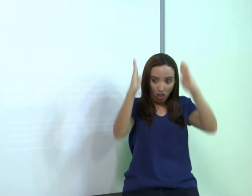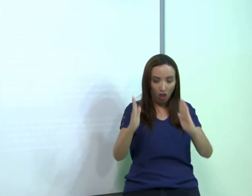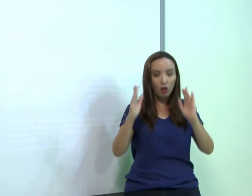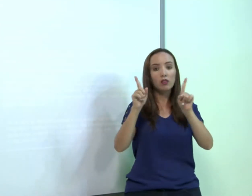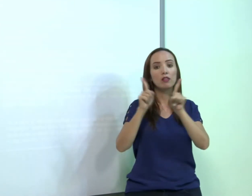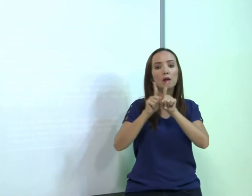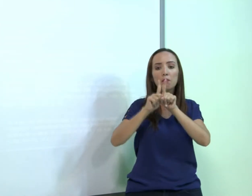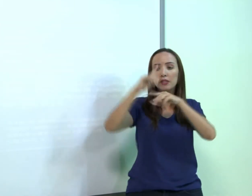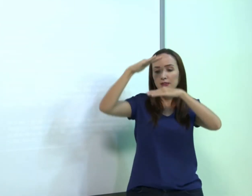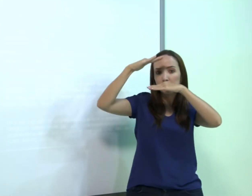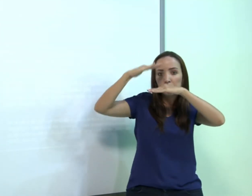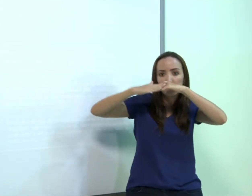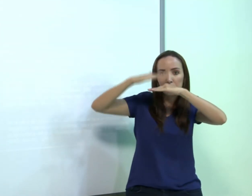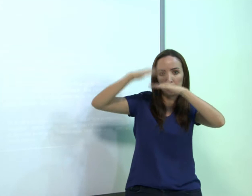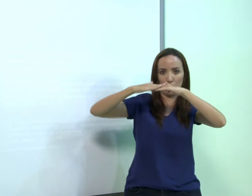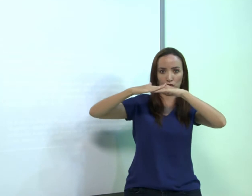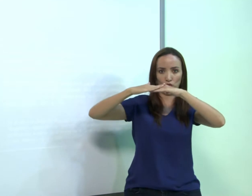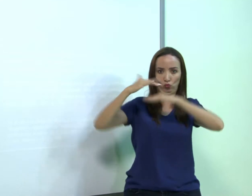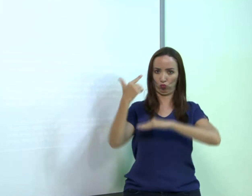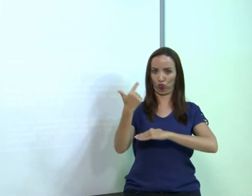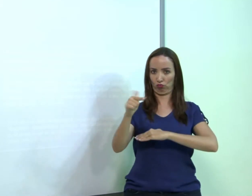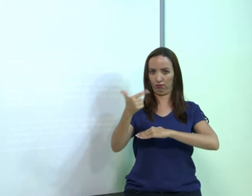Precisa ser justificado